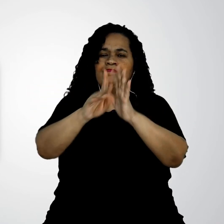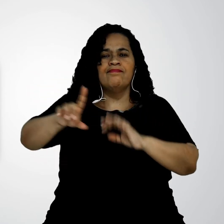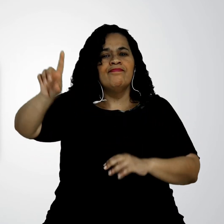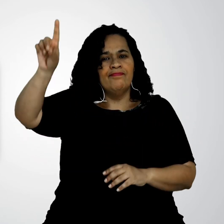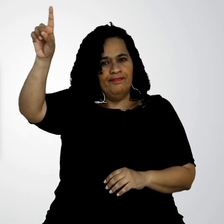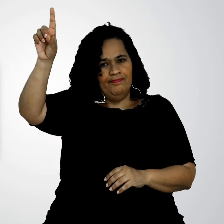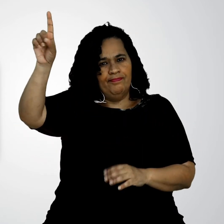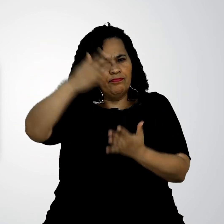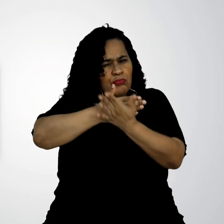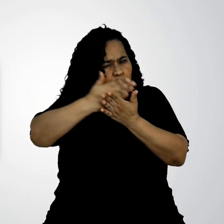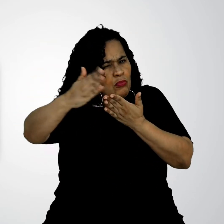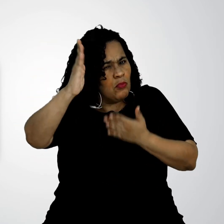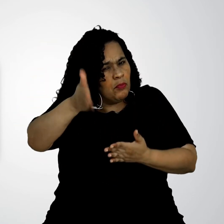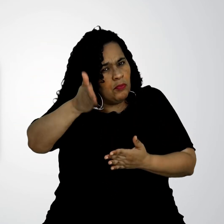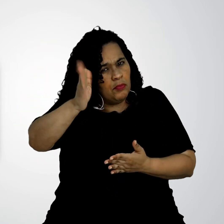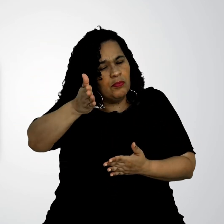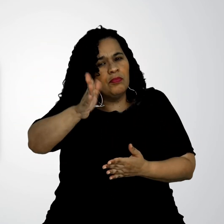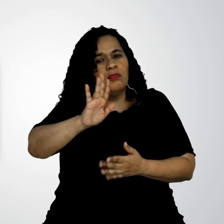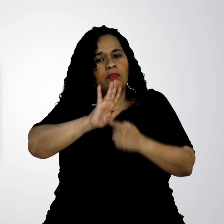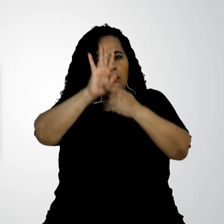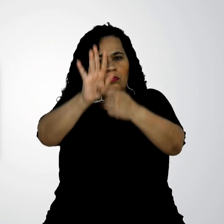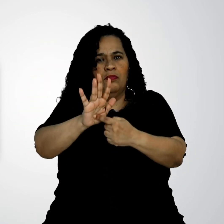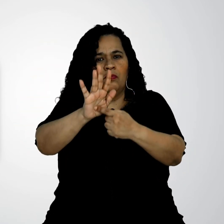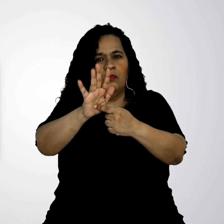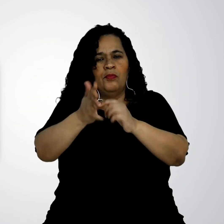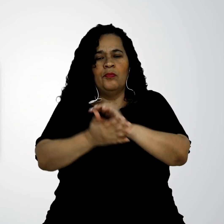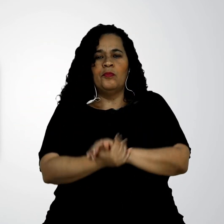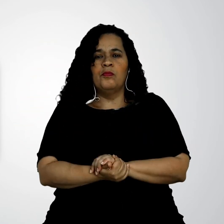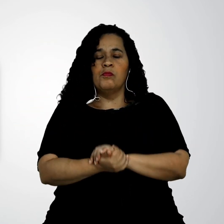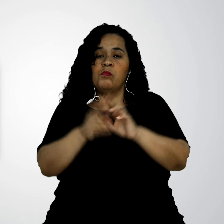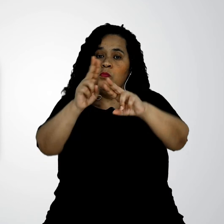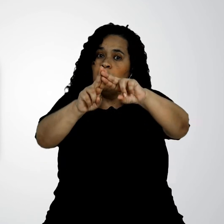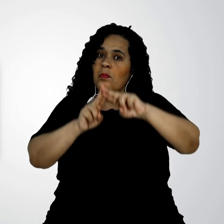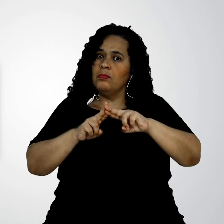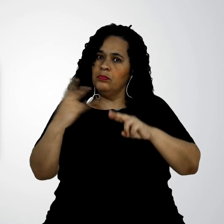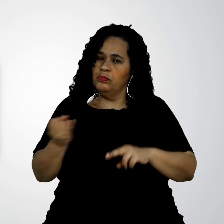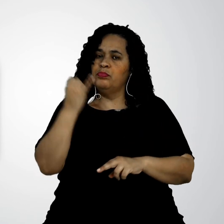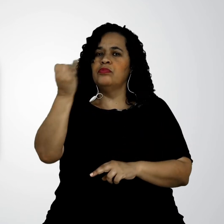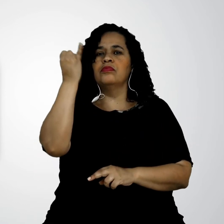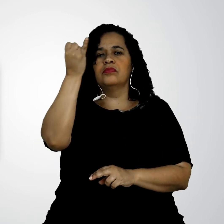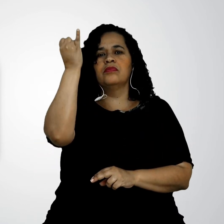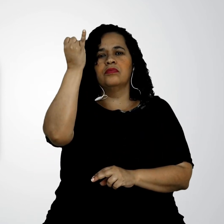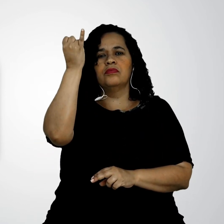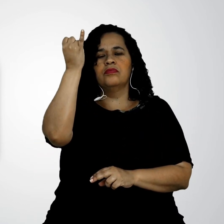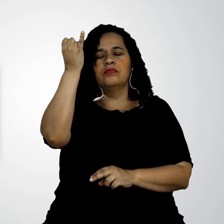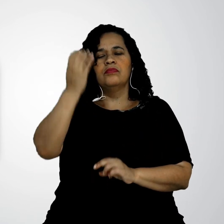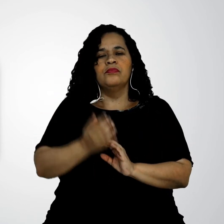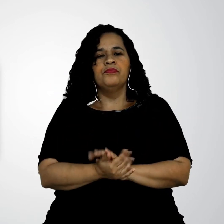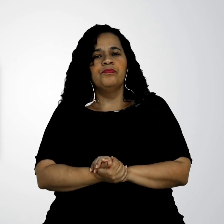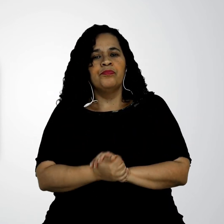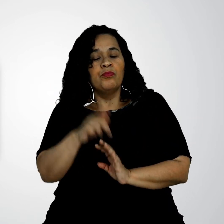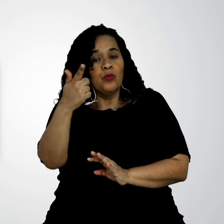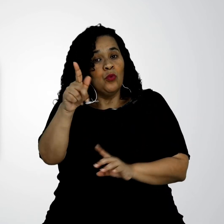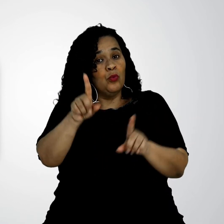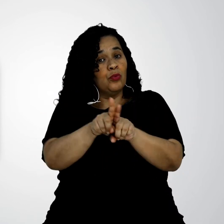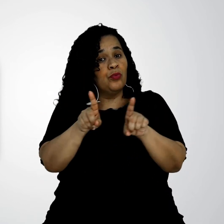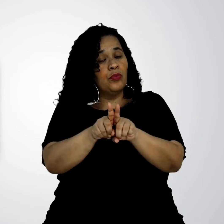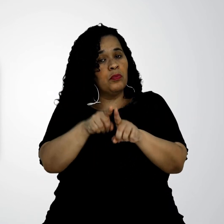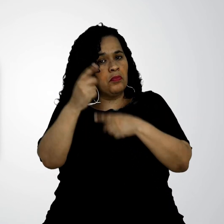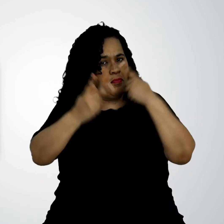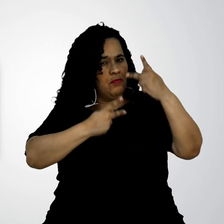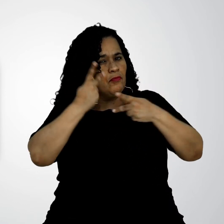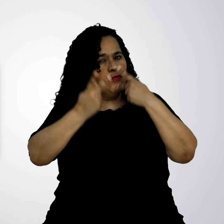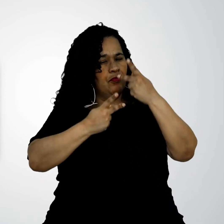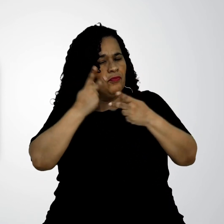desde o começo, né? Há um padrão aqui estabelecido. Então aqui é importante definir isso, né? E a segunda questão que você coloca,